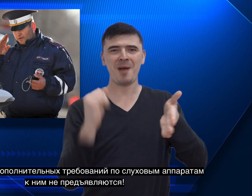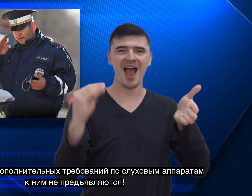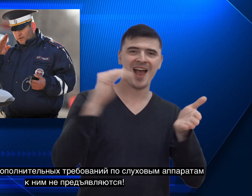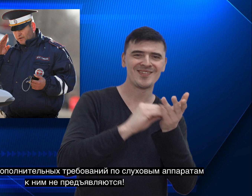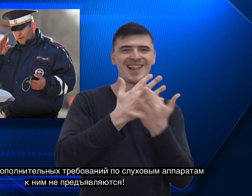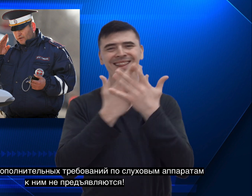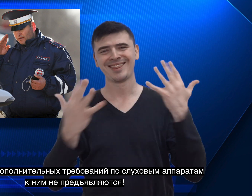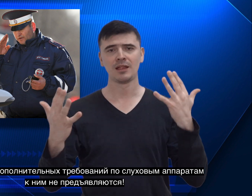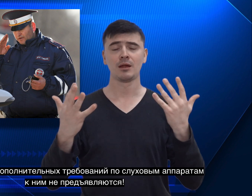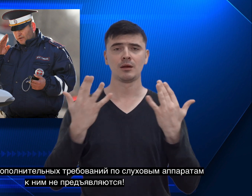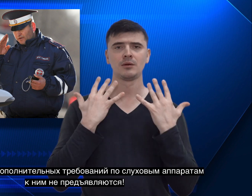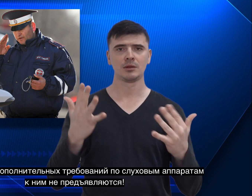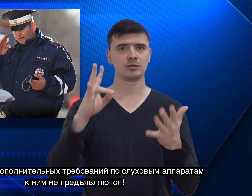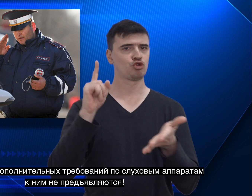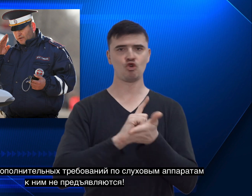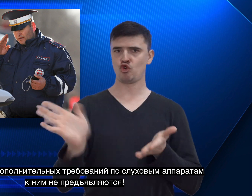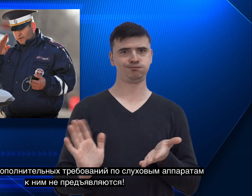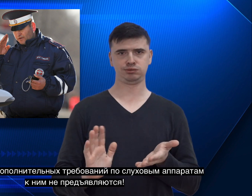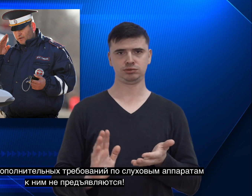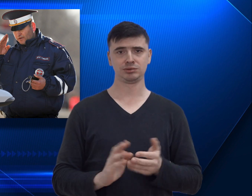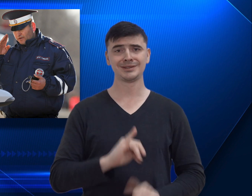На верхней